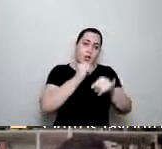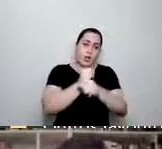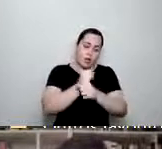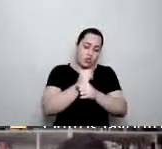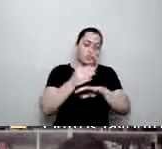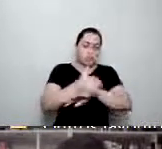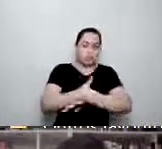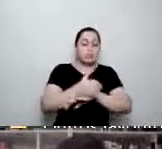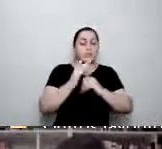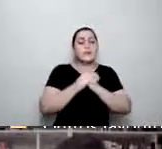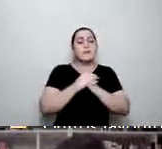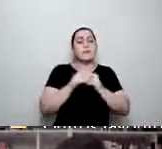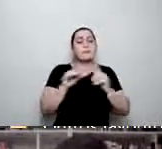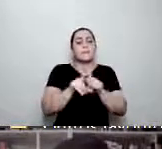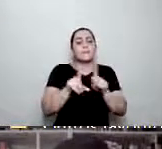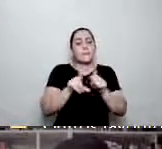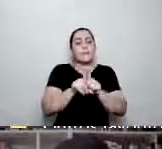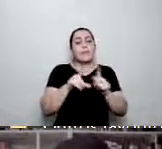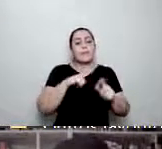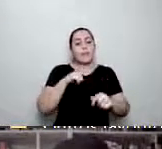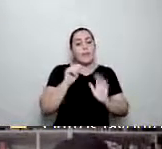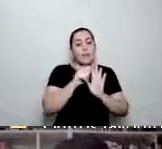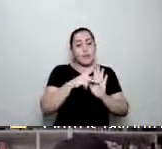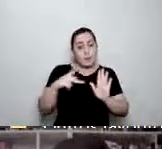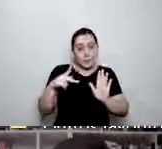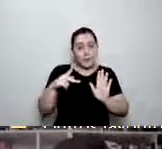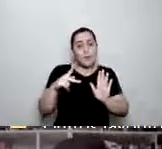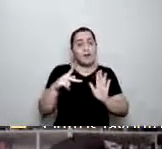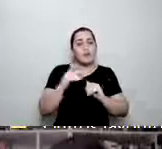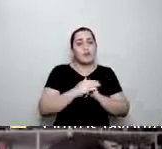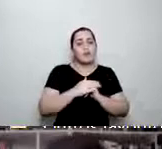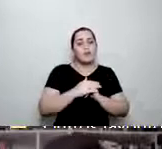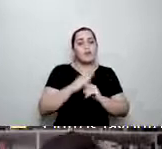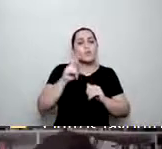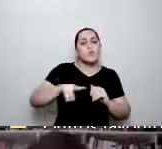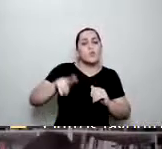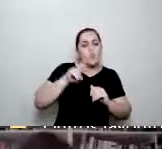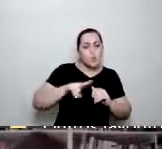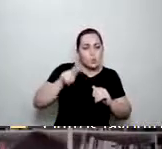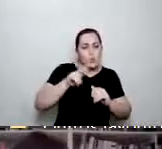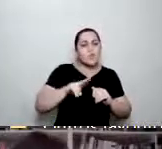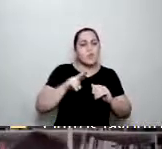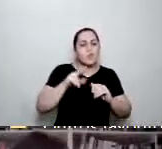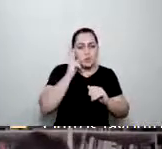mesmo. E também tem um aplicativo Android para uso desses